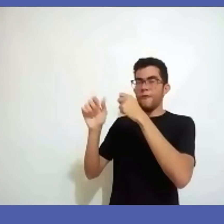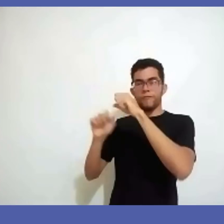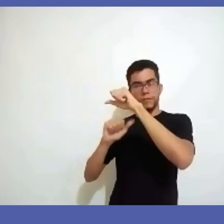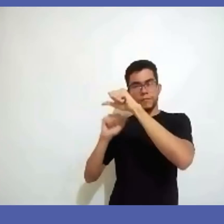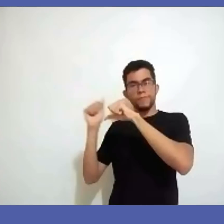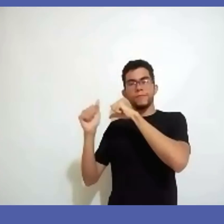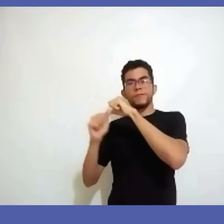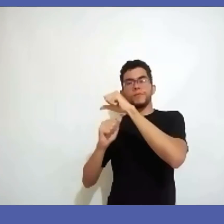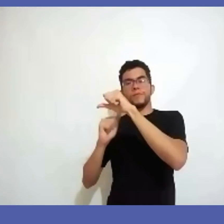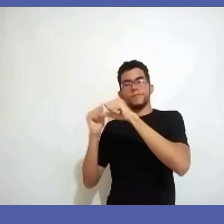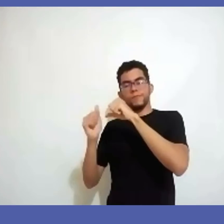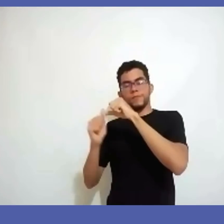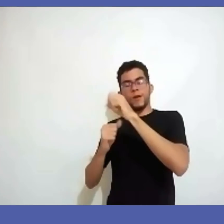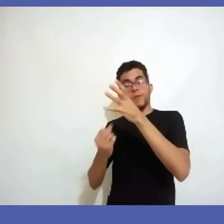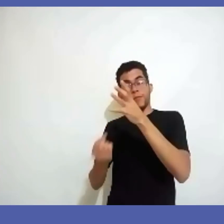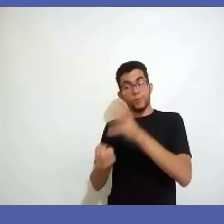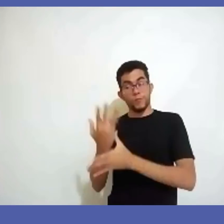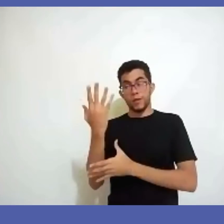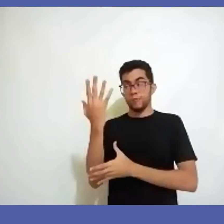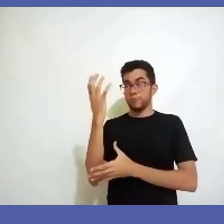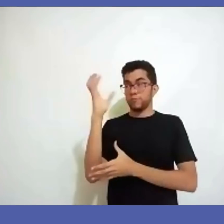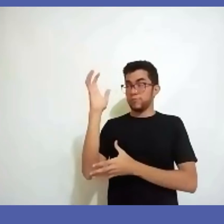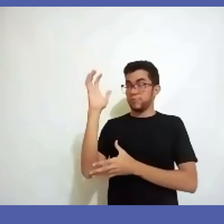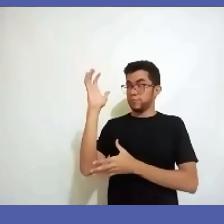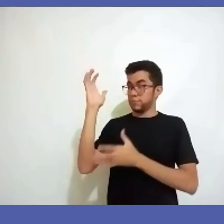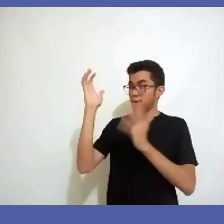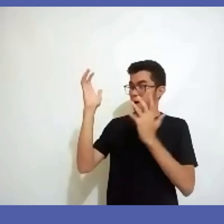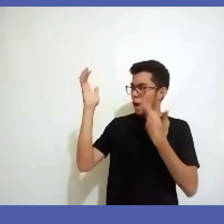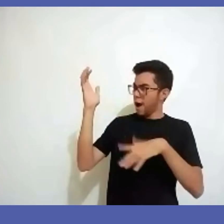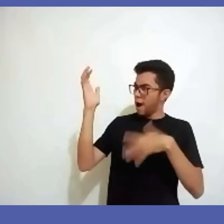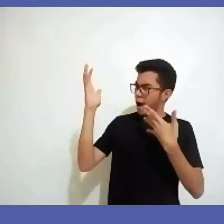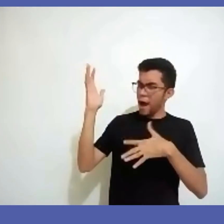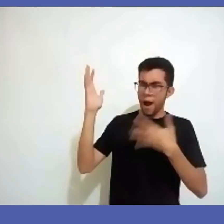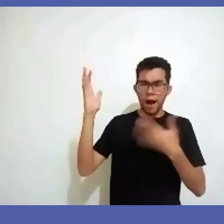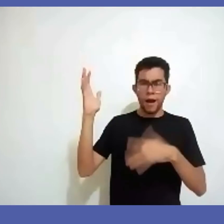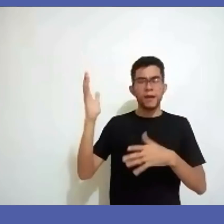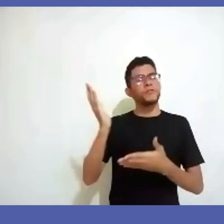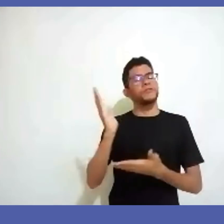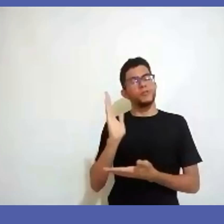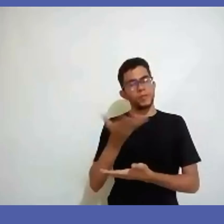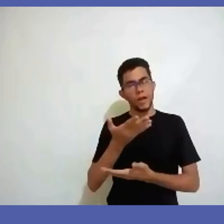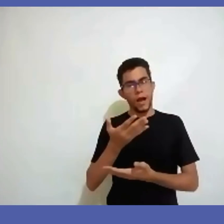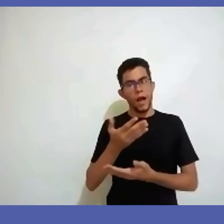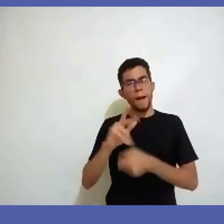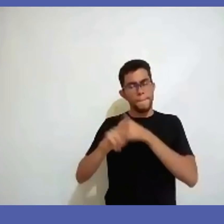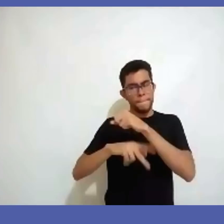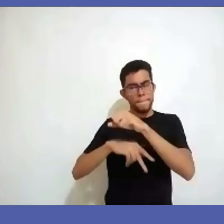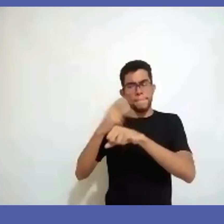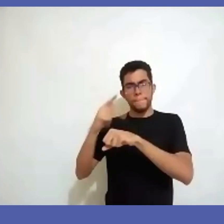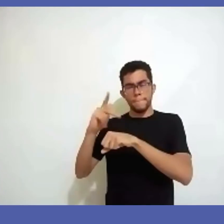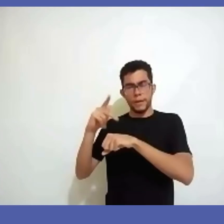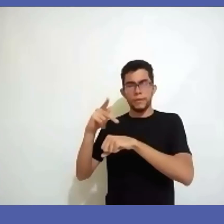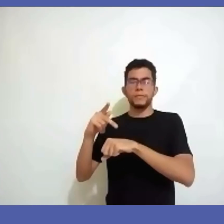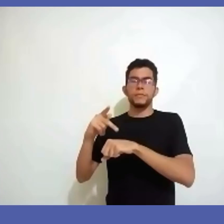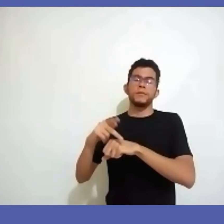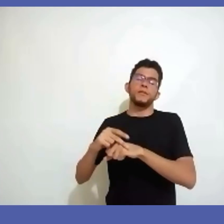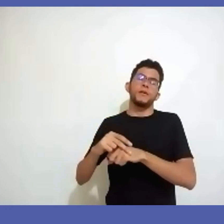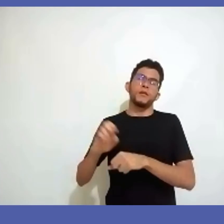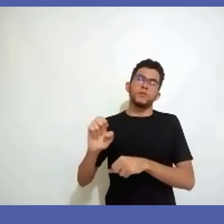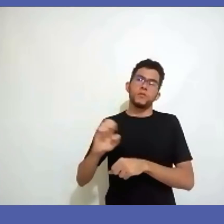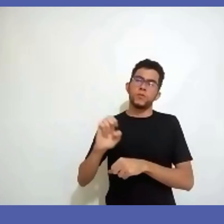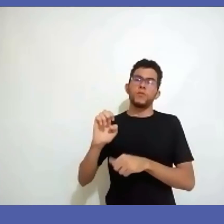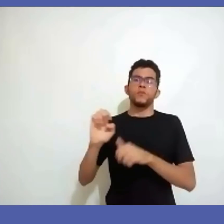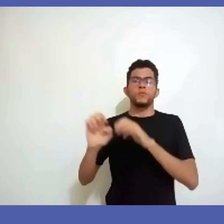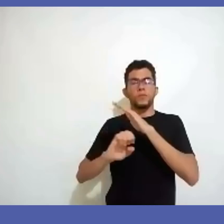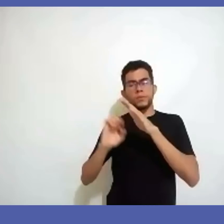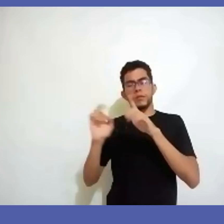estão brotando, já se tornou uma nação poderosa, economicamente e militarmente,